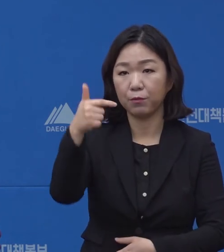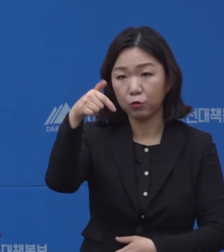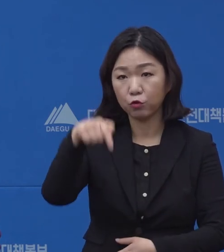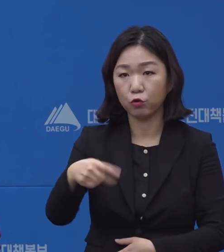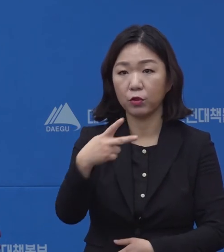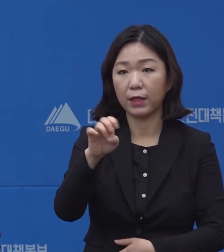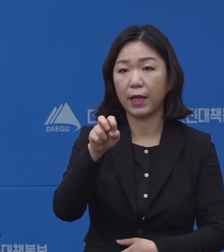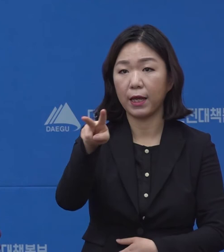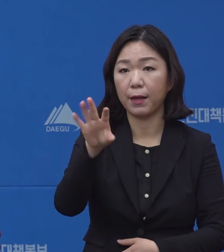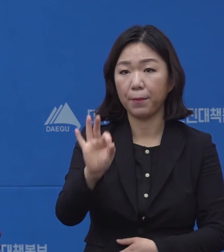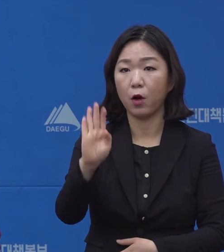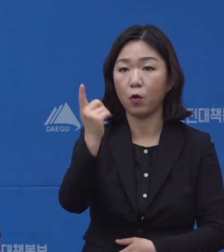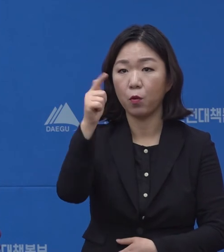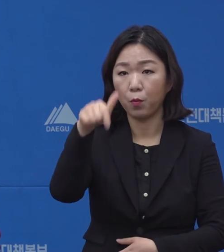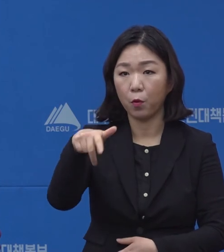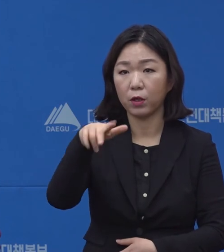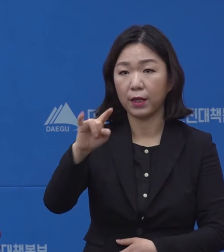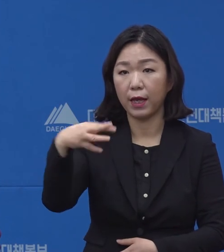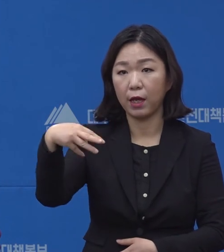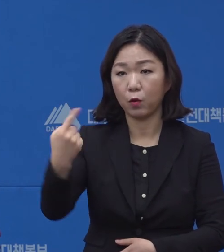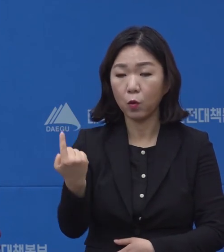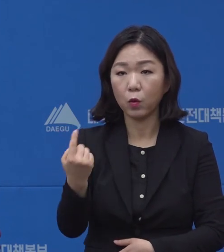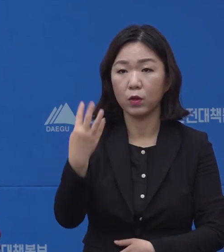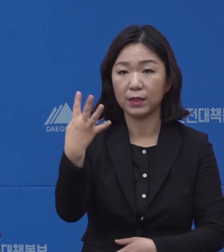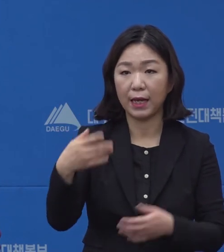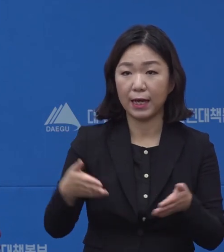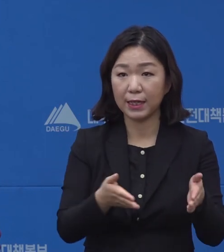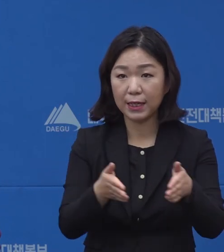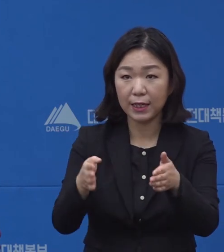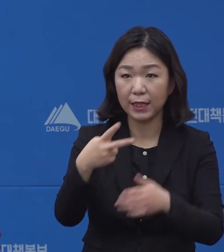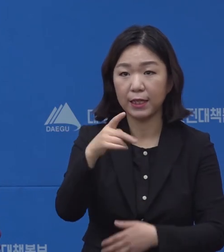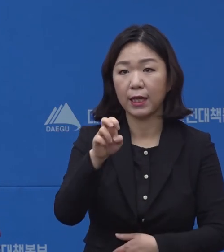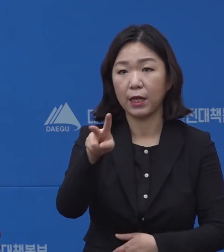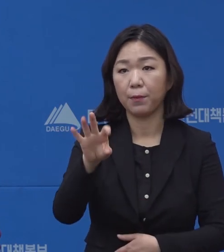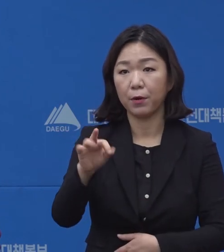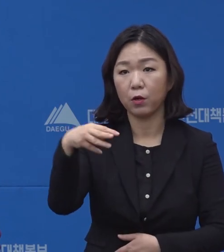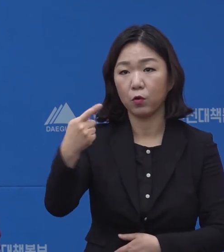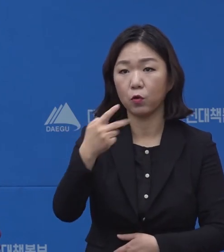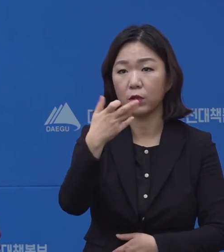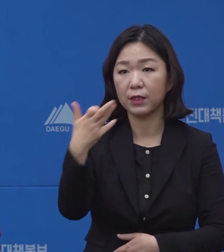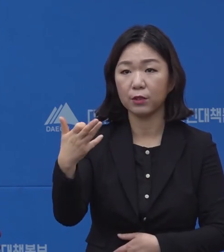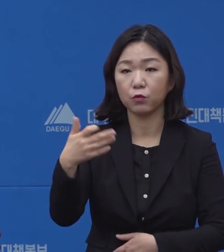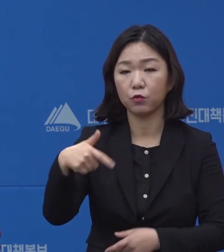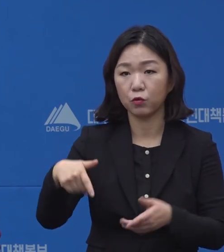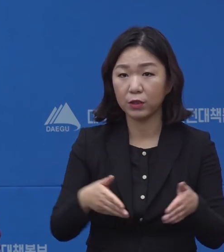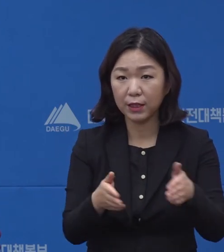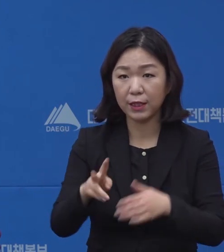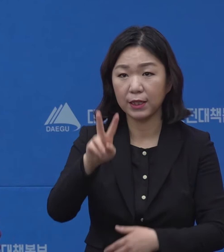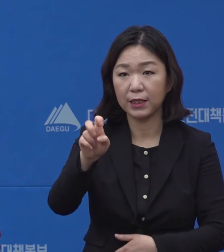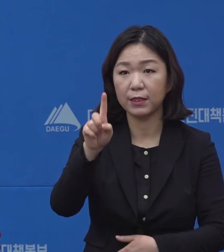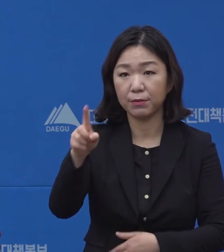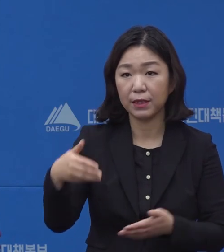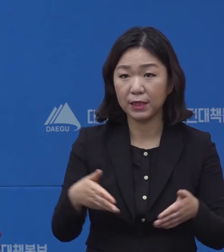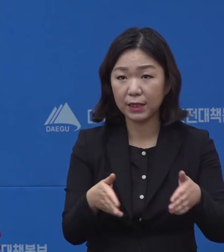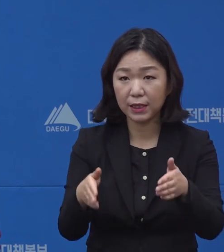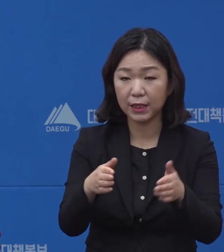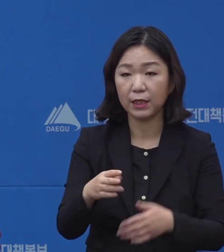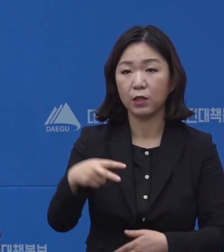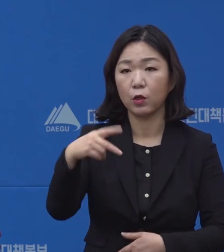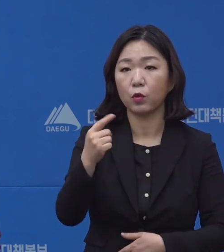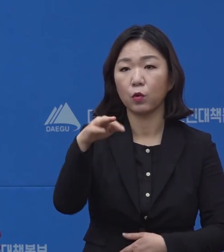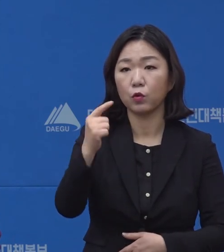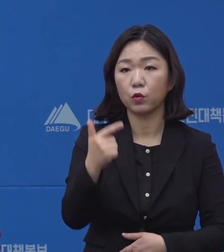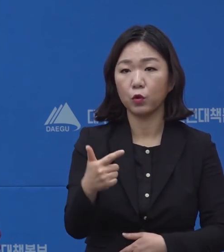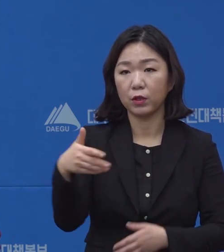대명복계로 4길, 대명로 13길, 대명로 19길, 대명로 21길,